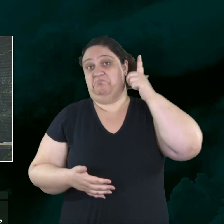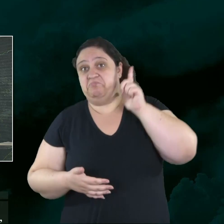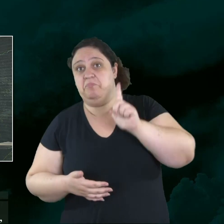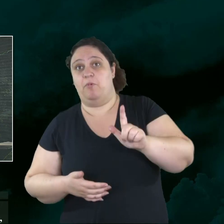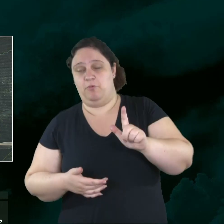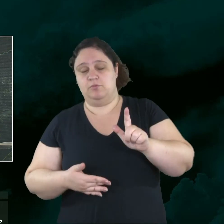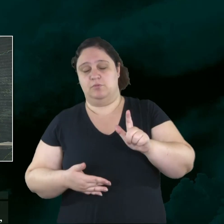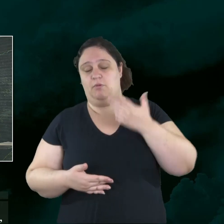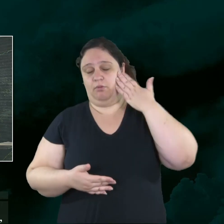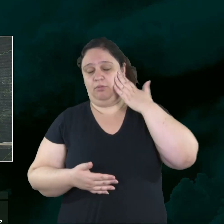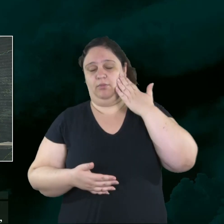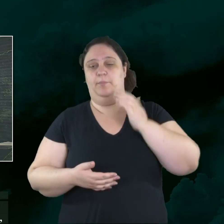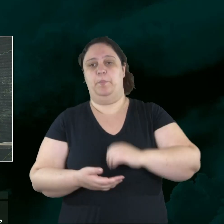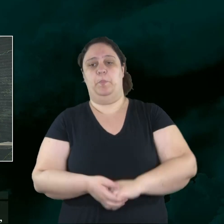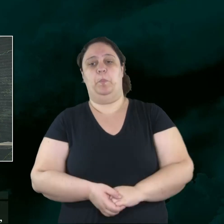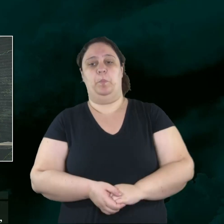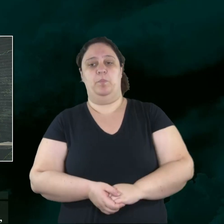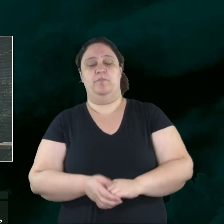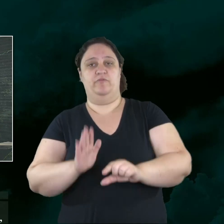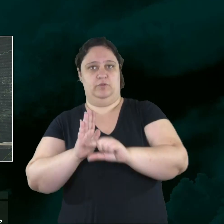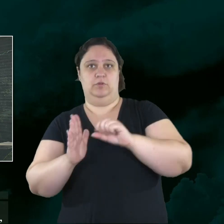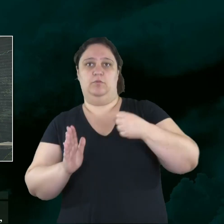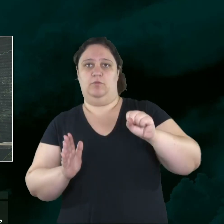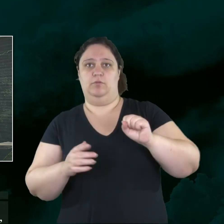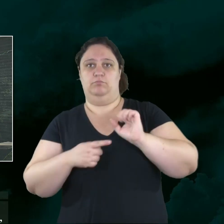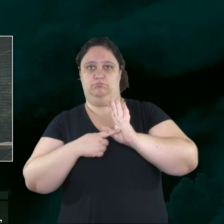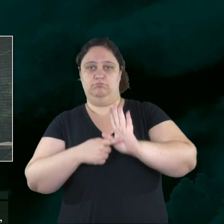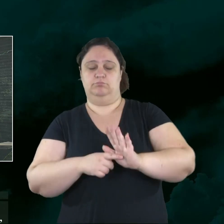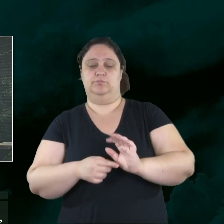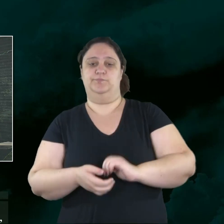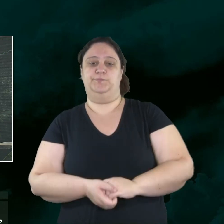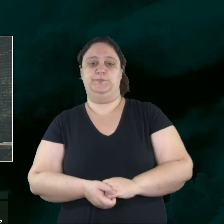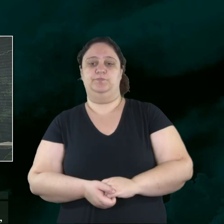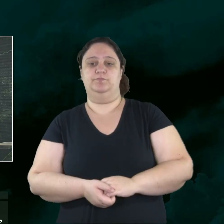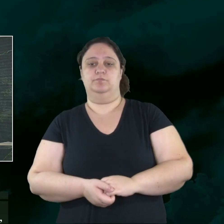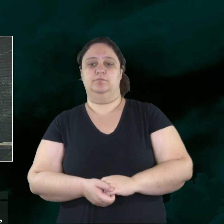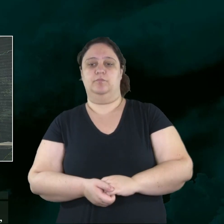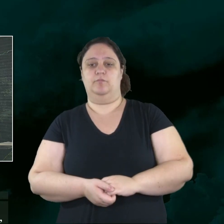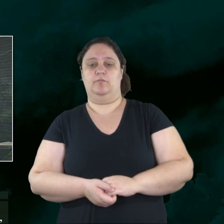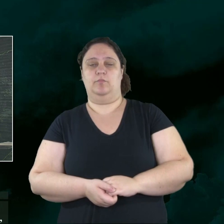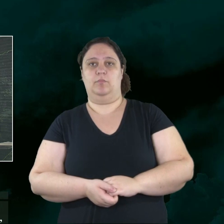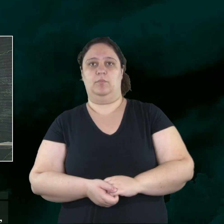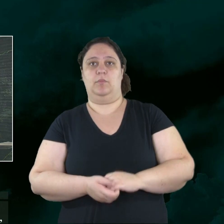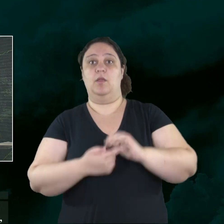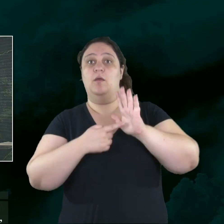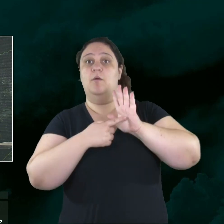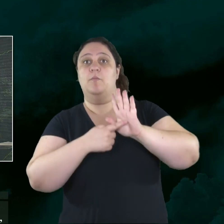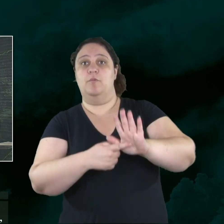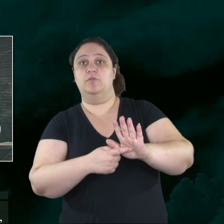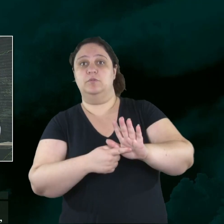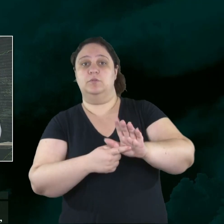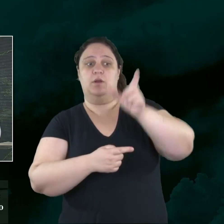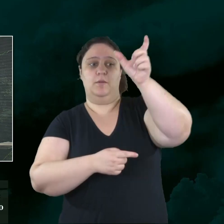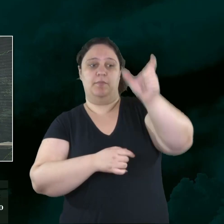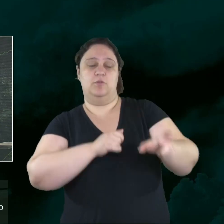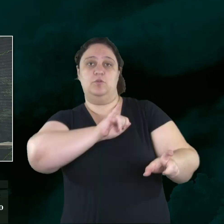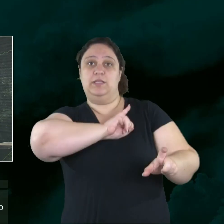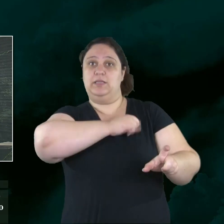consegue me acompanhar. Aqui diz, versículo 8 fala que será revelado o iníquo. O